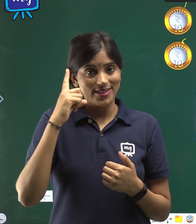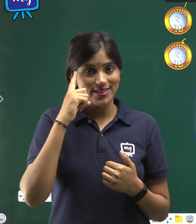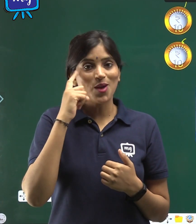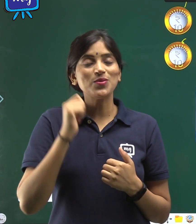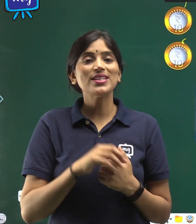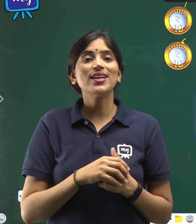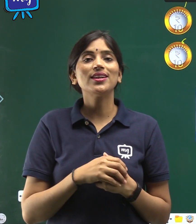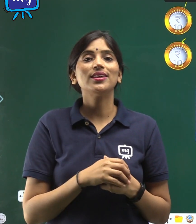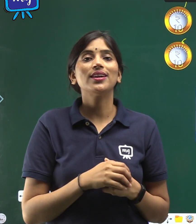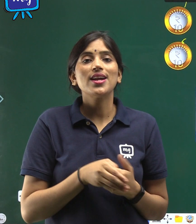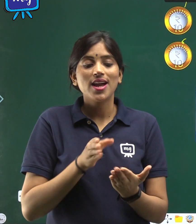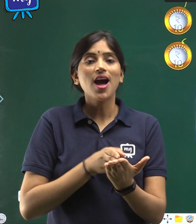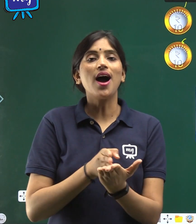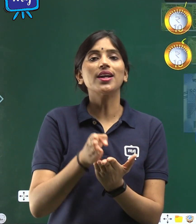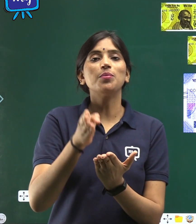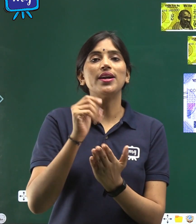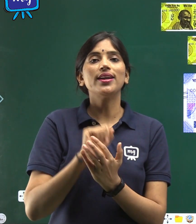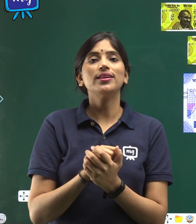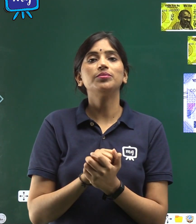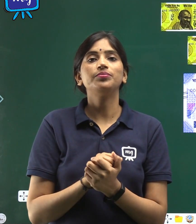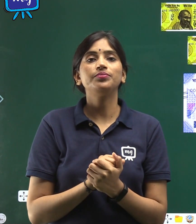समझे? आगे बढ़ें।